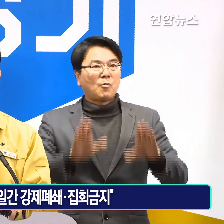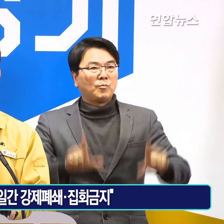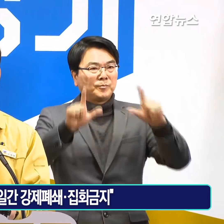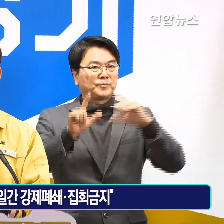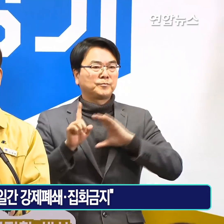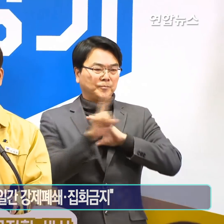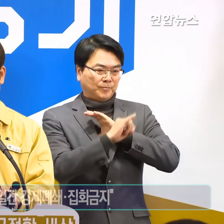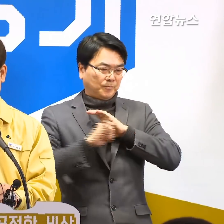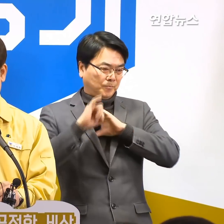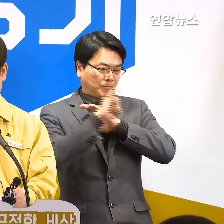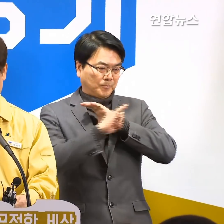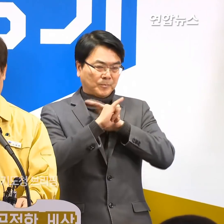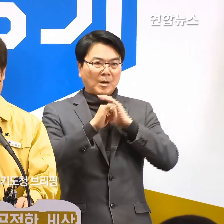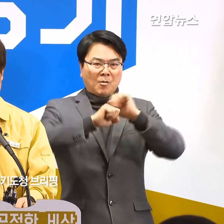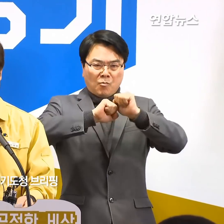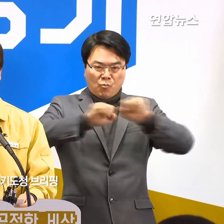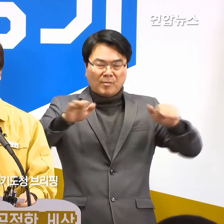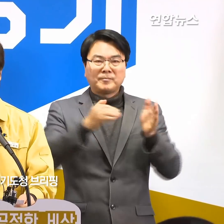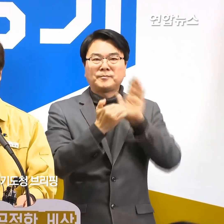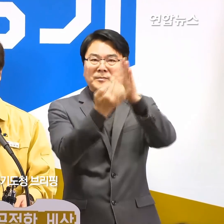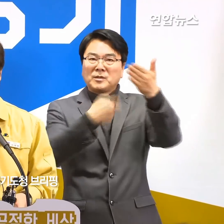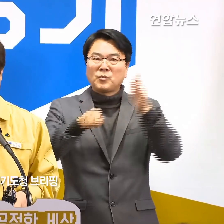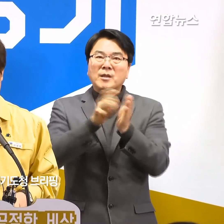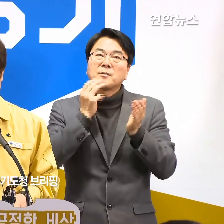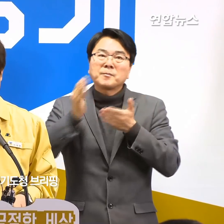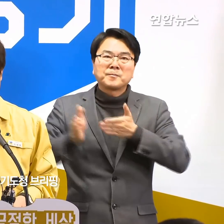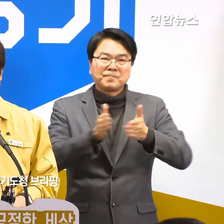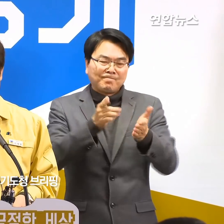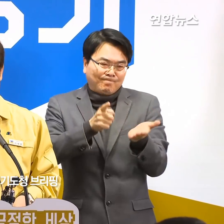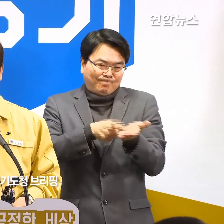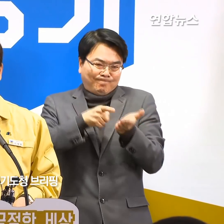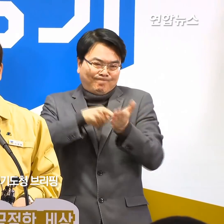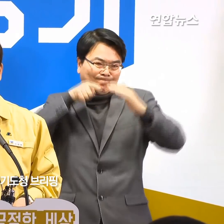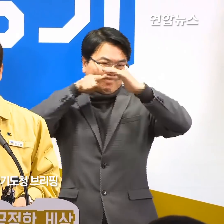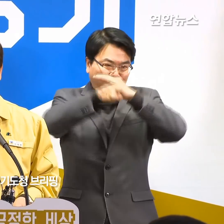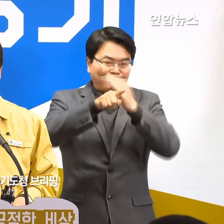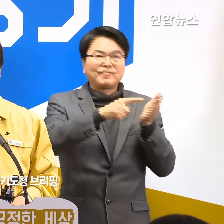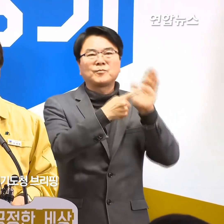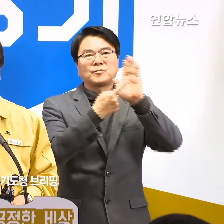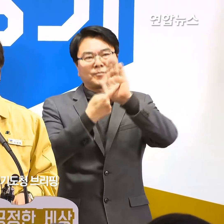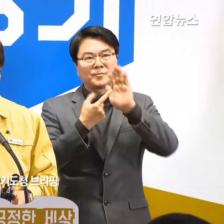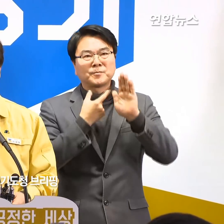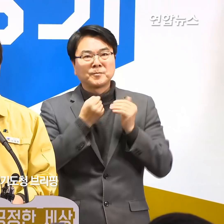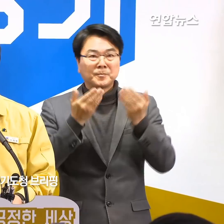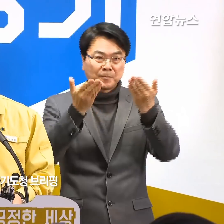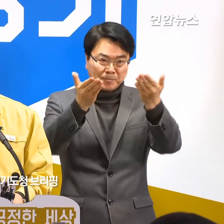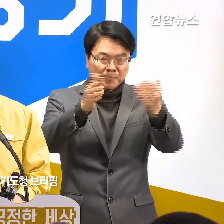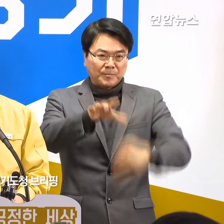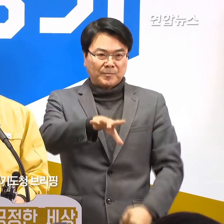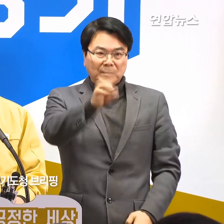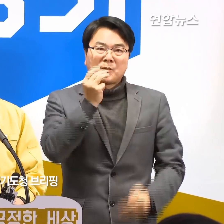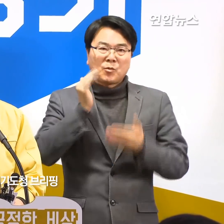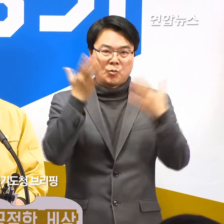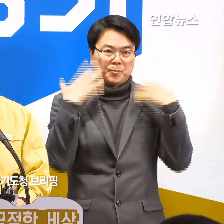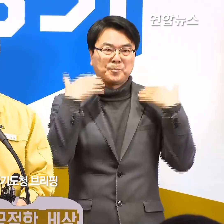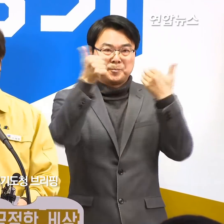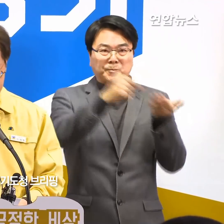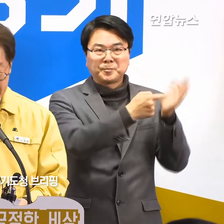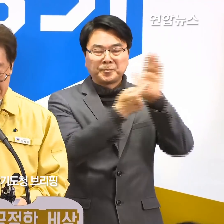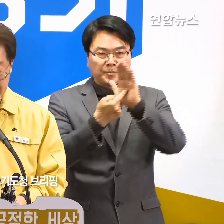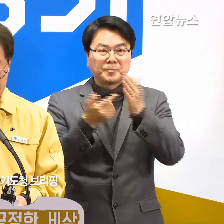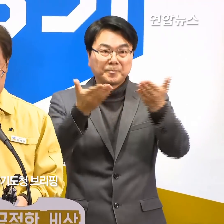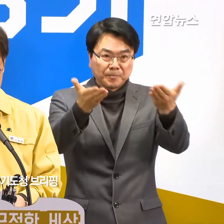코로나19 확산 방지를 위한 경기도의 비상조치를 발표하고자 합니다. 먼저 도지사께서 발표하시겠습니다.